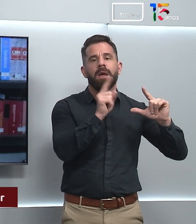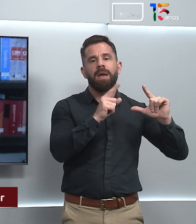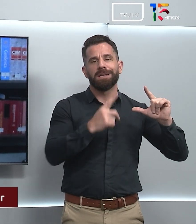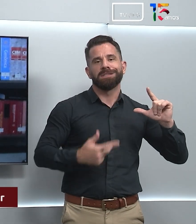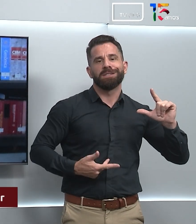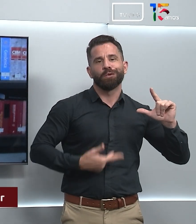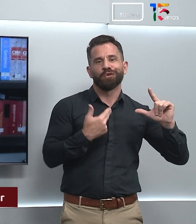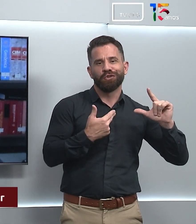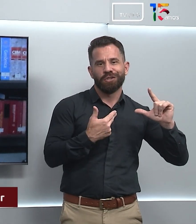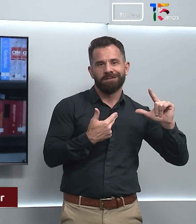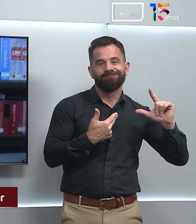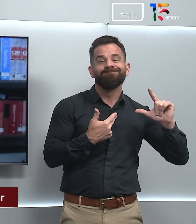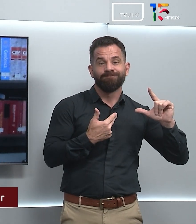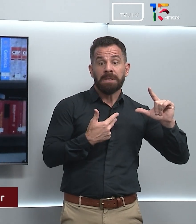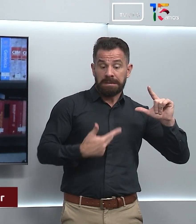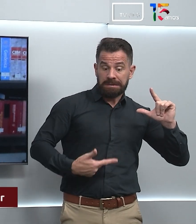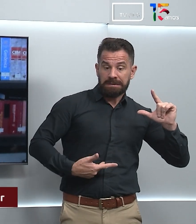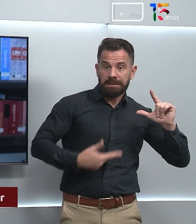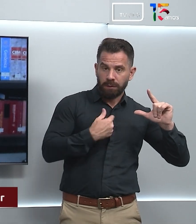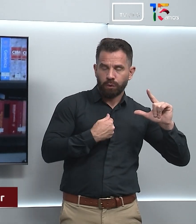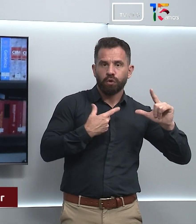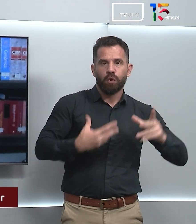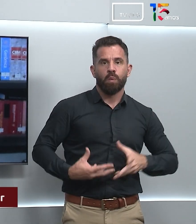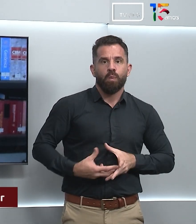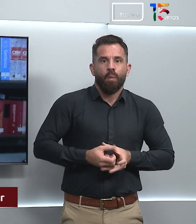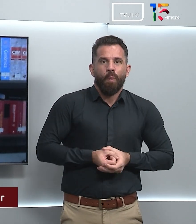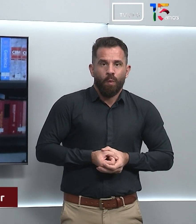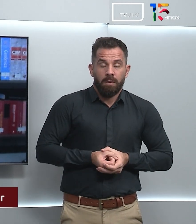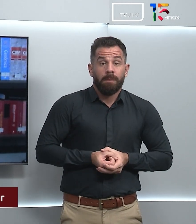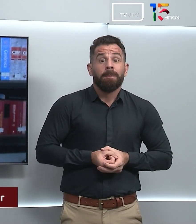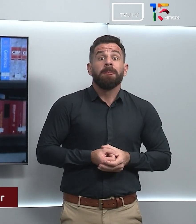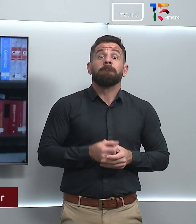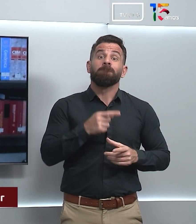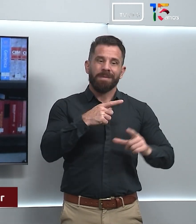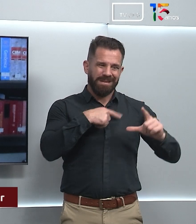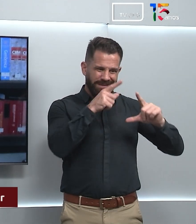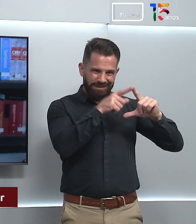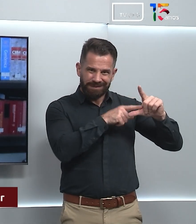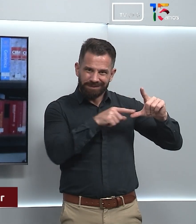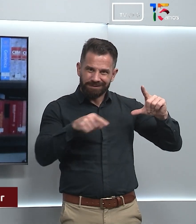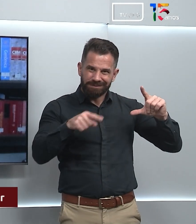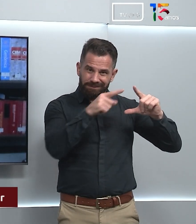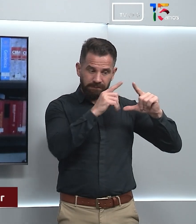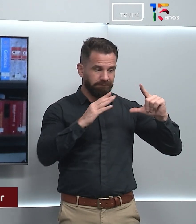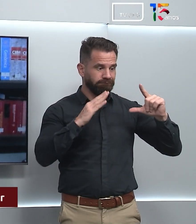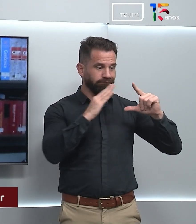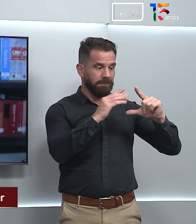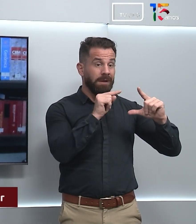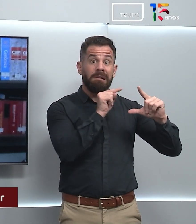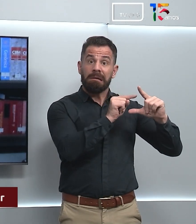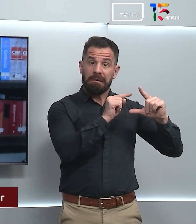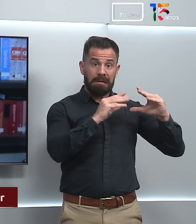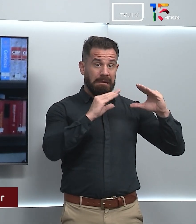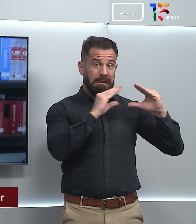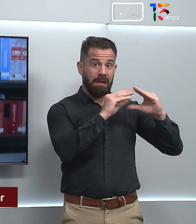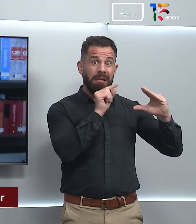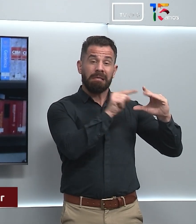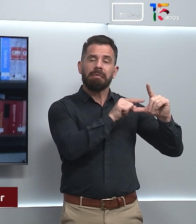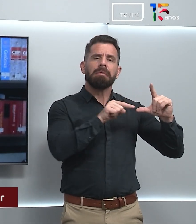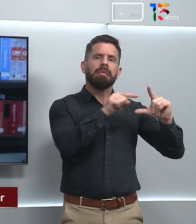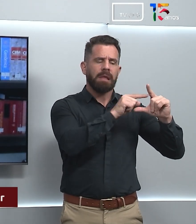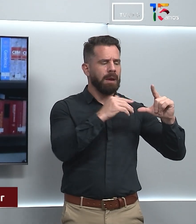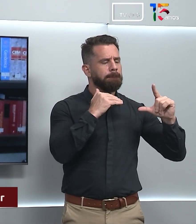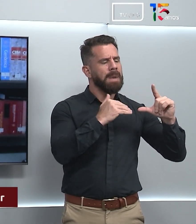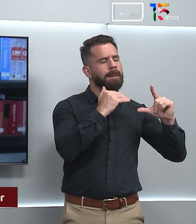bariátrica. Então, dentro desse contexto, dentro dessa pirâmide, o tratamento da obesidade, ele tem